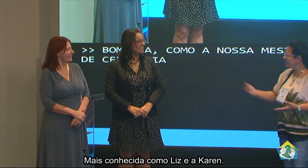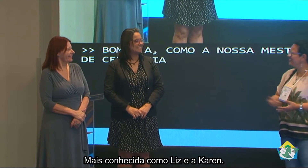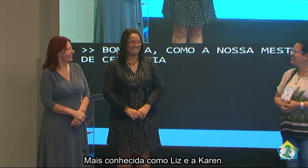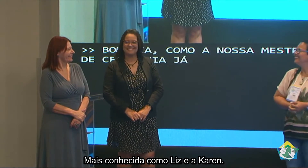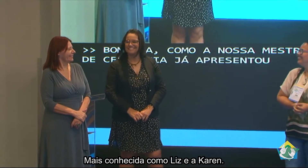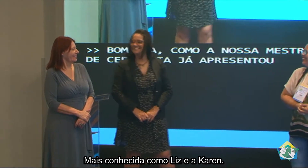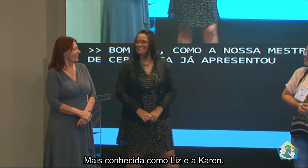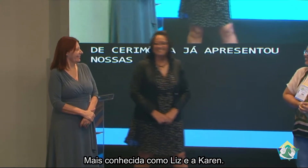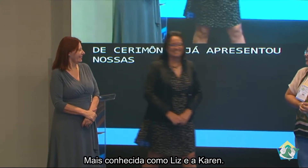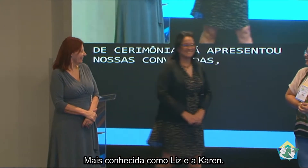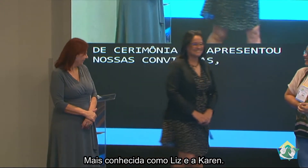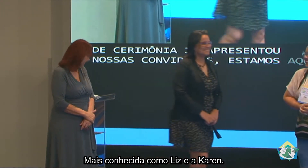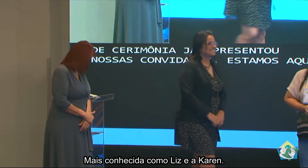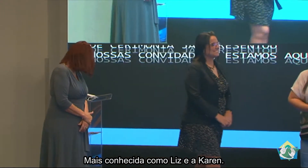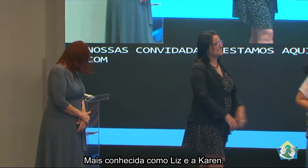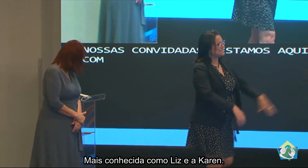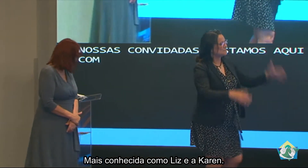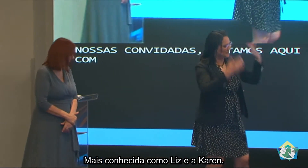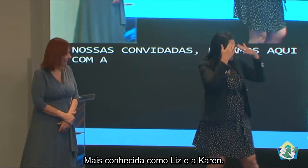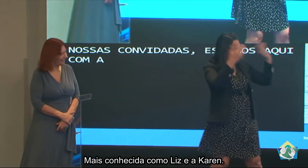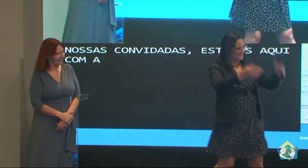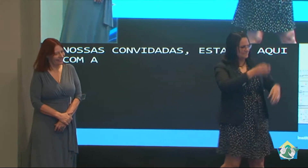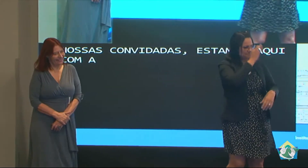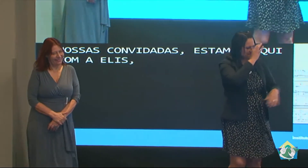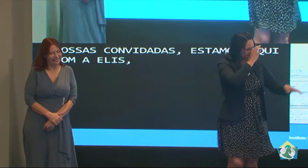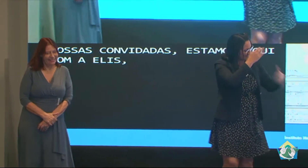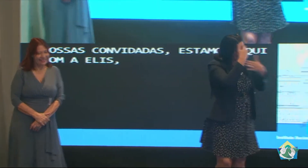como Liz, e a Karen.